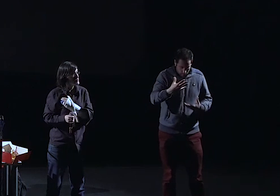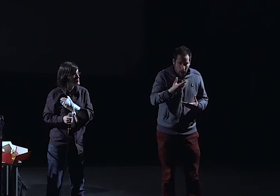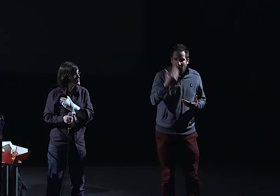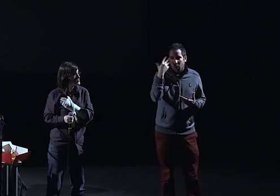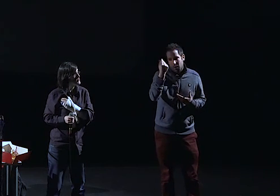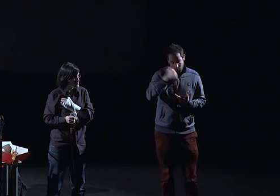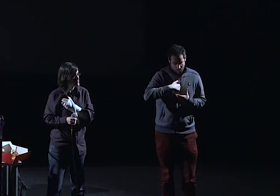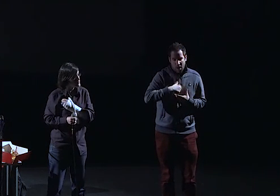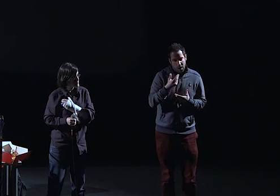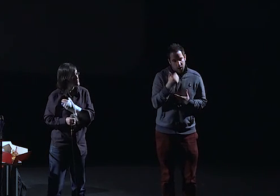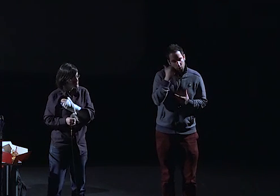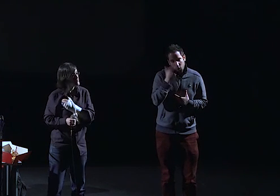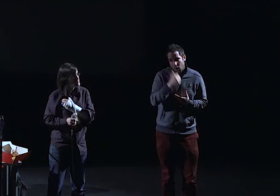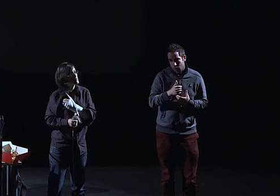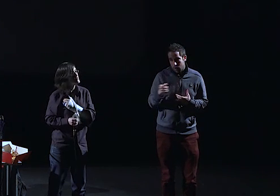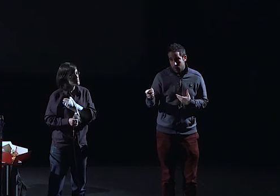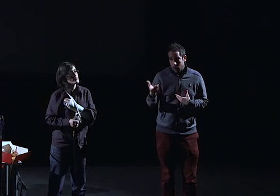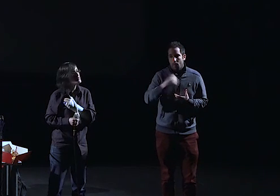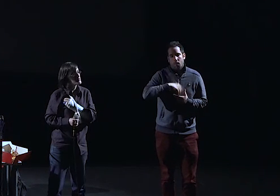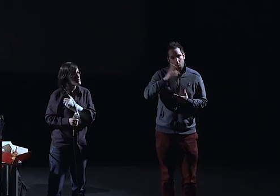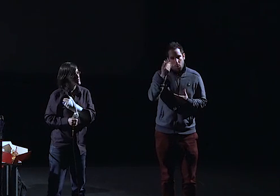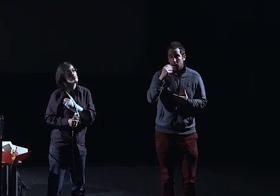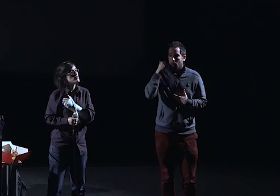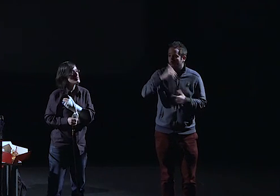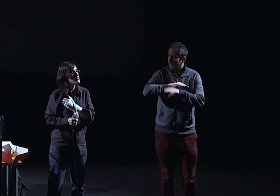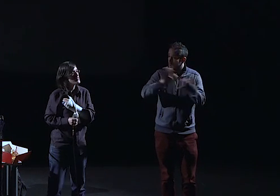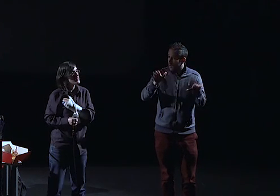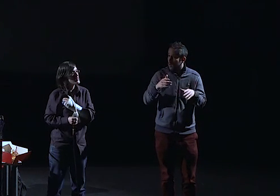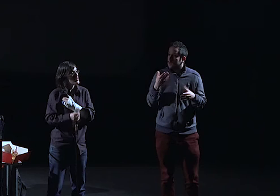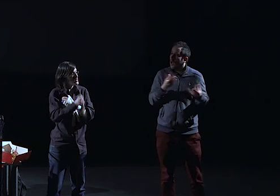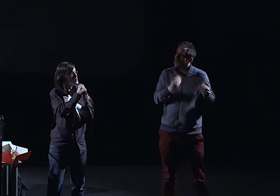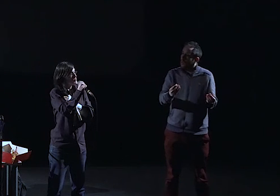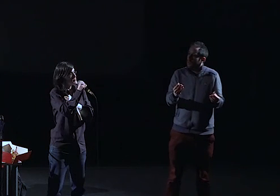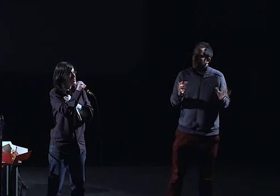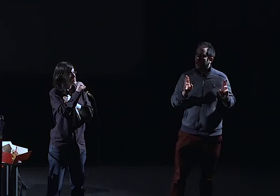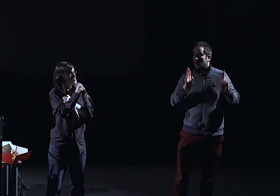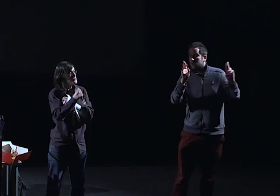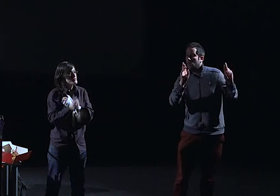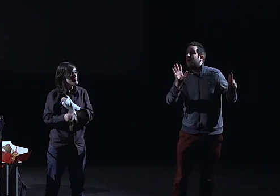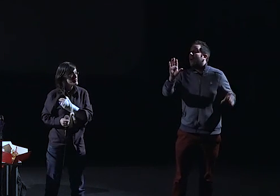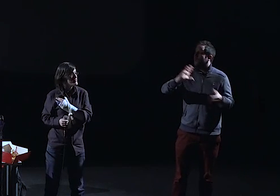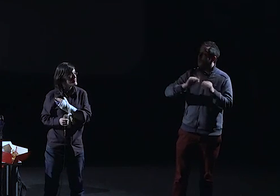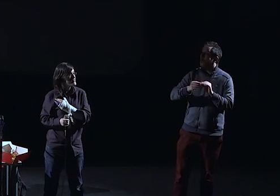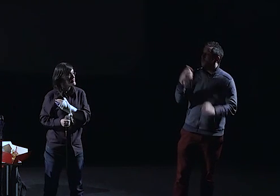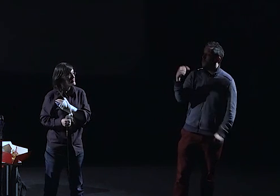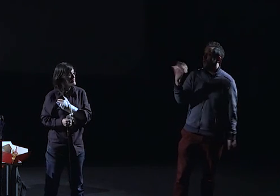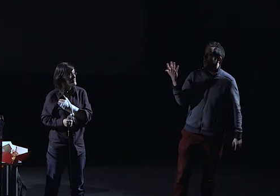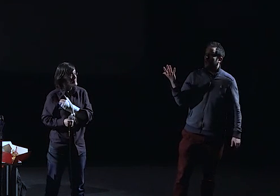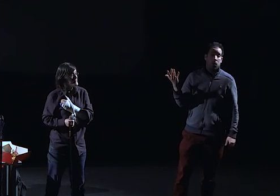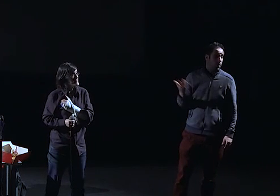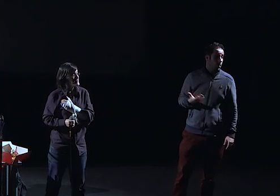que petit à petit, il intègre. Et là, ça ouvre un espoir. Oui. Le seul problème, c'est